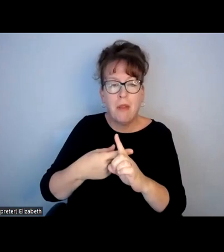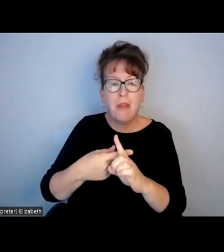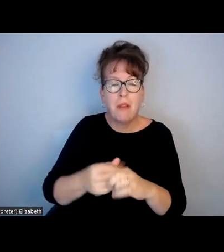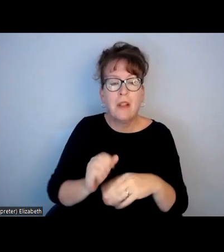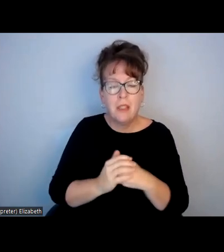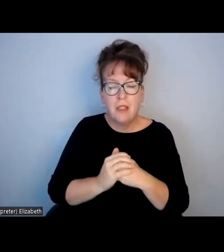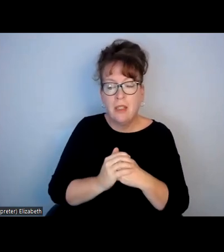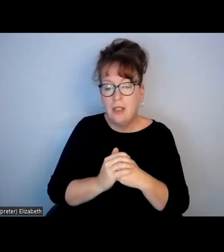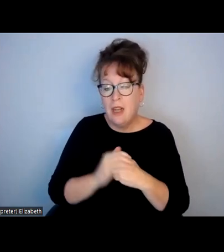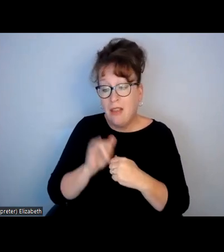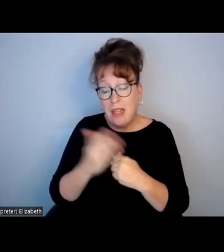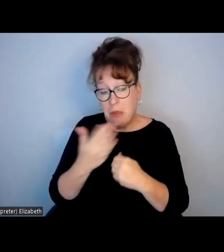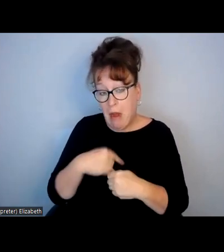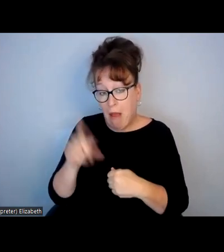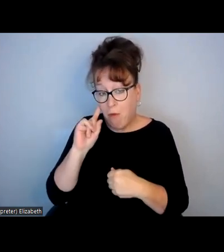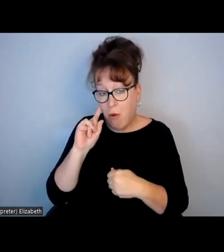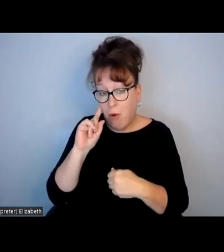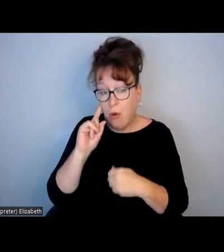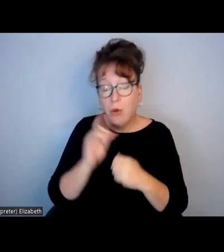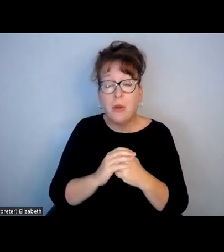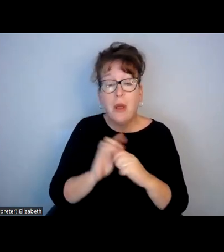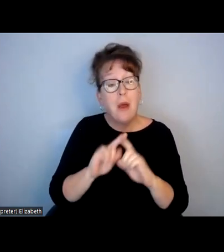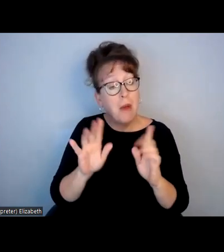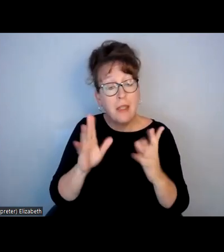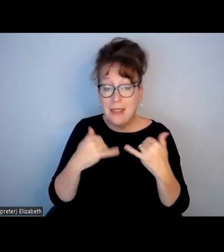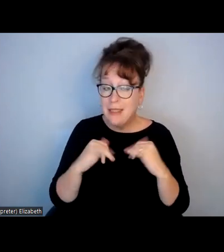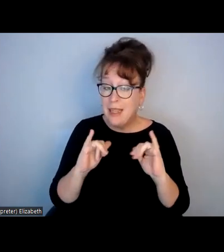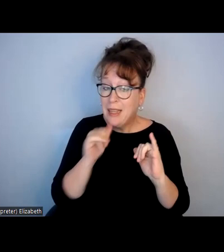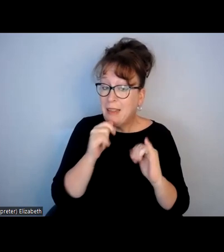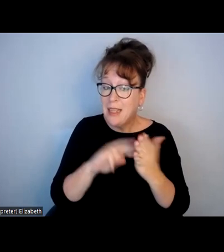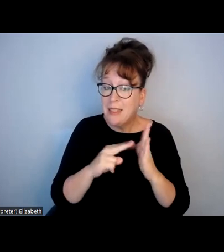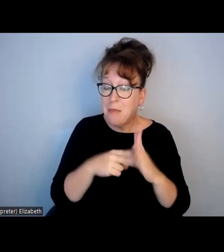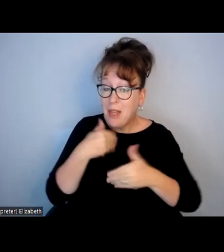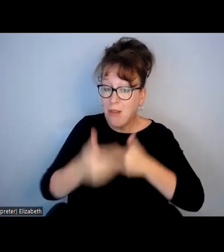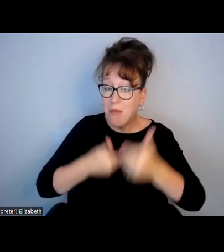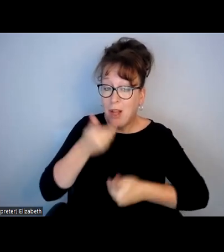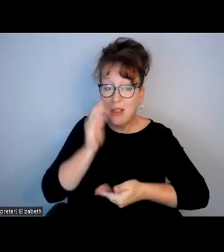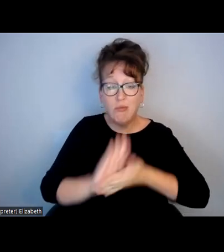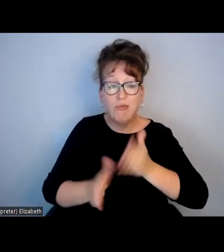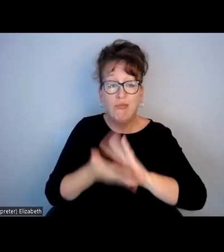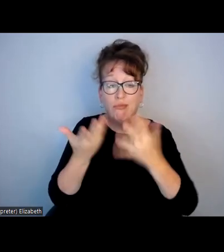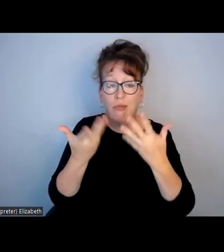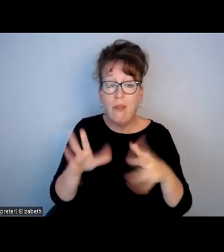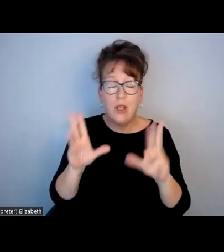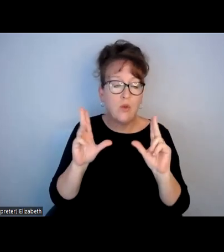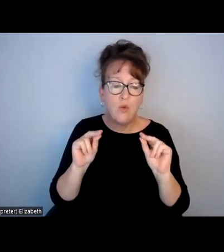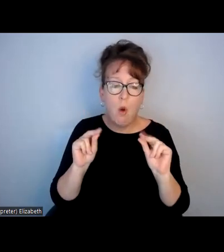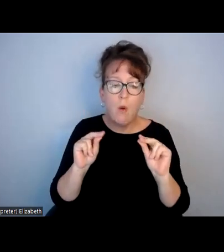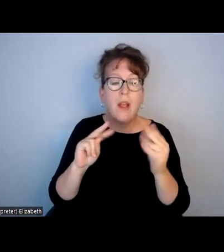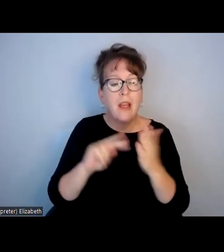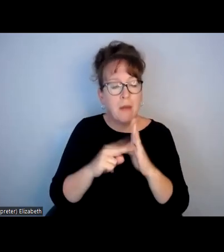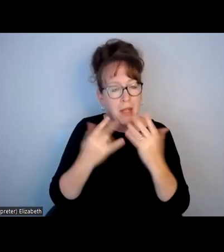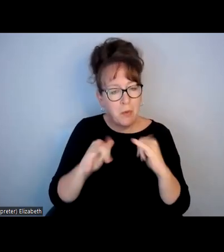los comités de la legislatura pero aunque lo vean el próximo mes por ejemplo no quiere